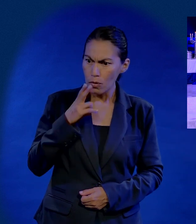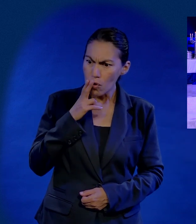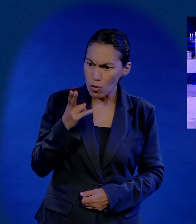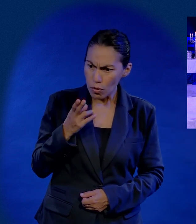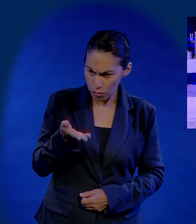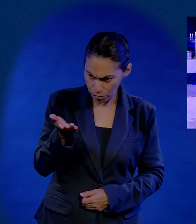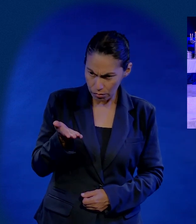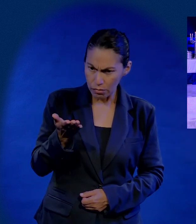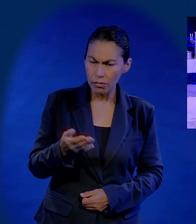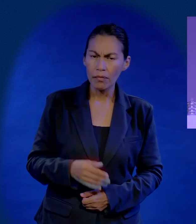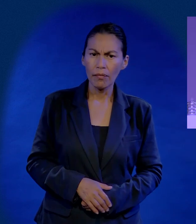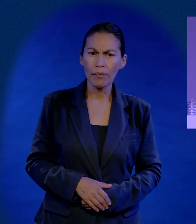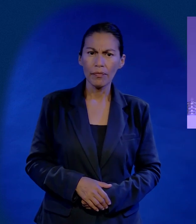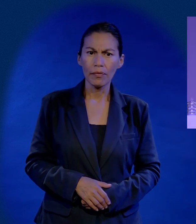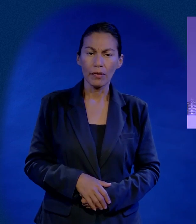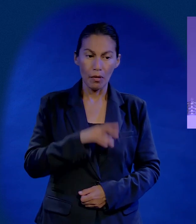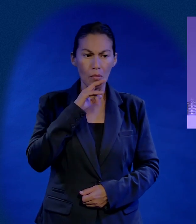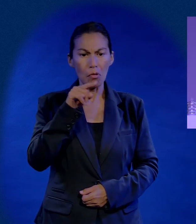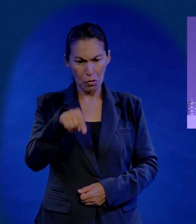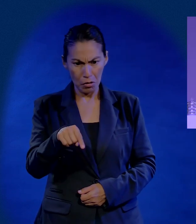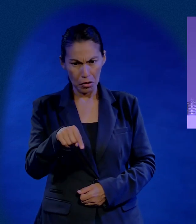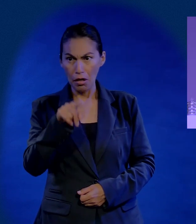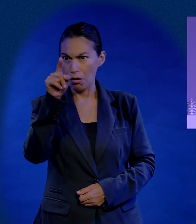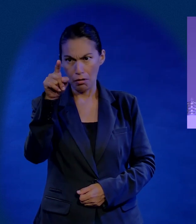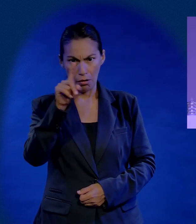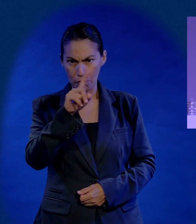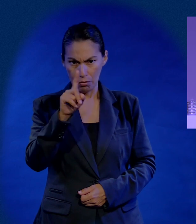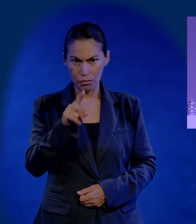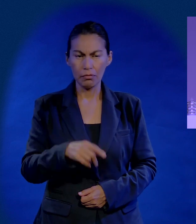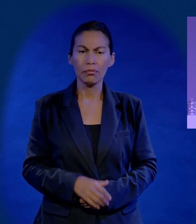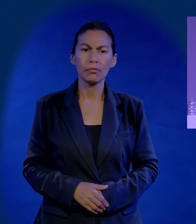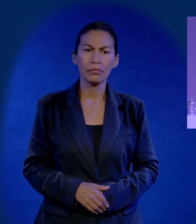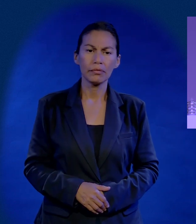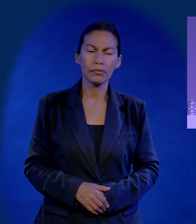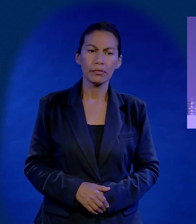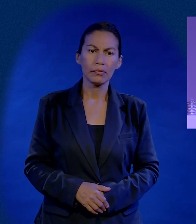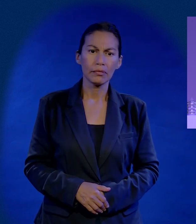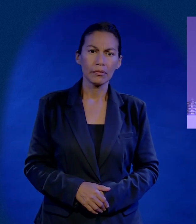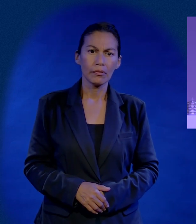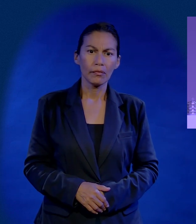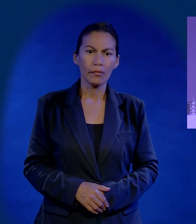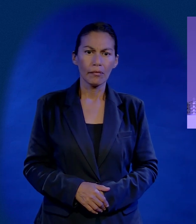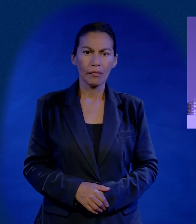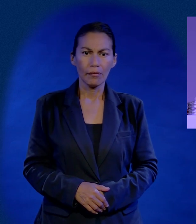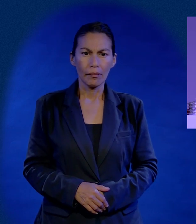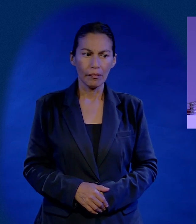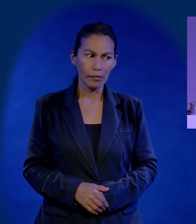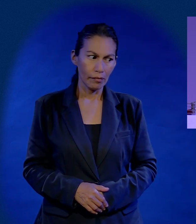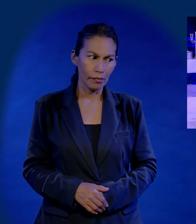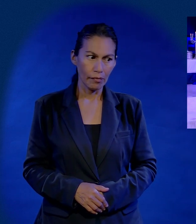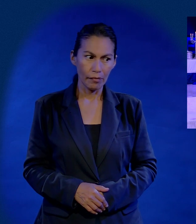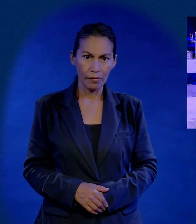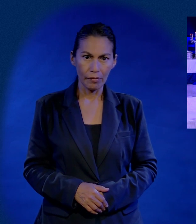Fume. Éntrele. Fume. Mejor aquí que allá. Fume.